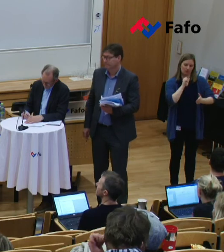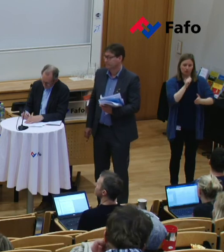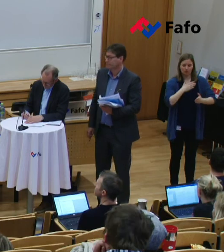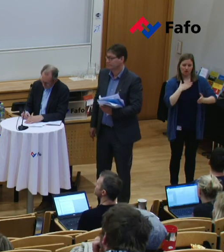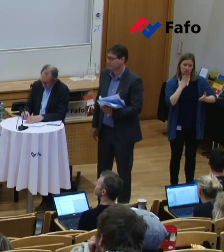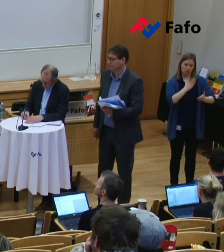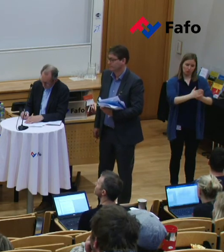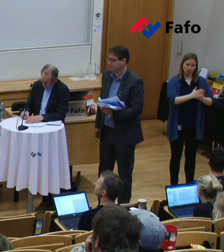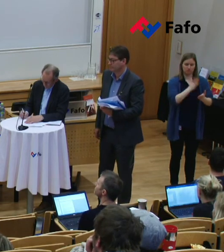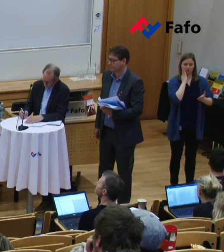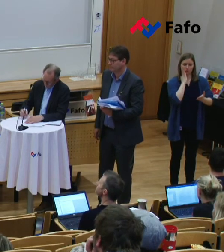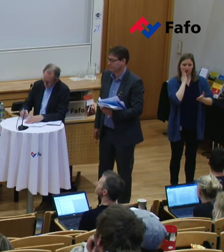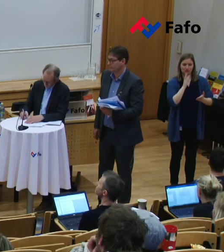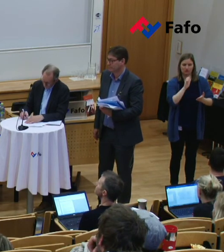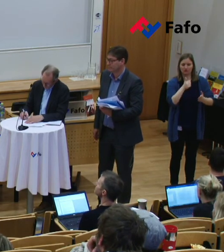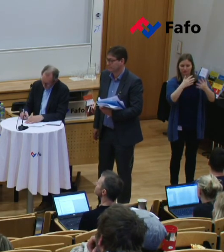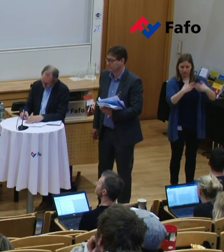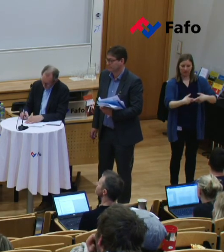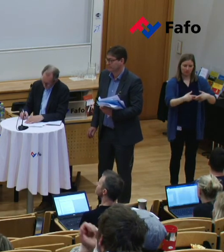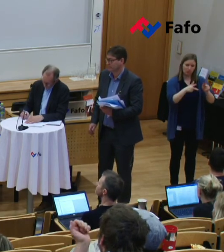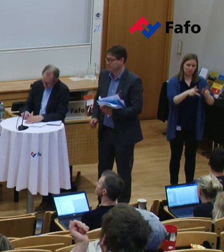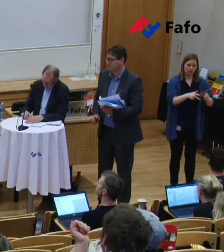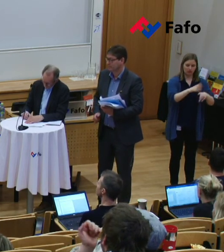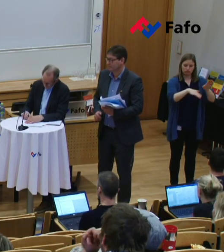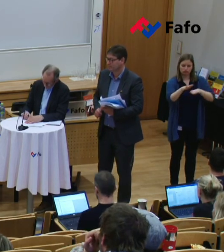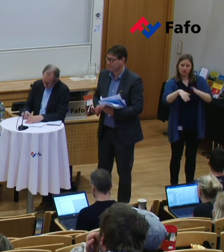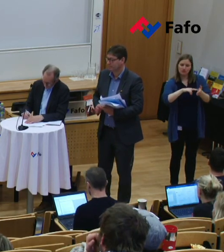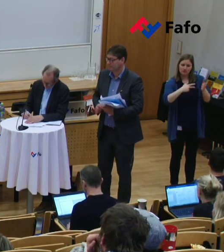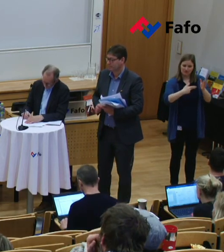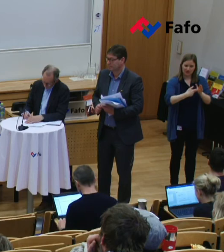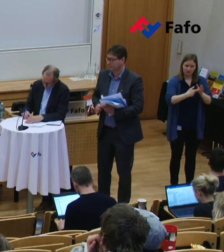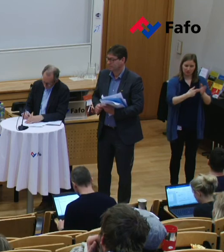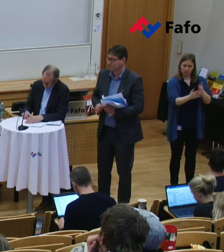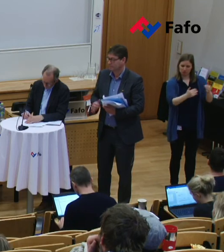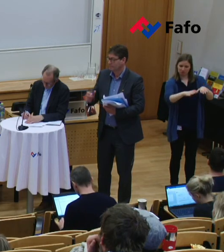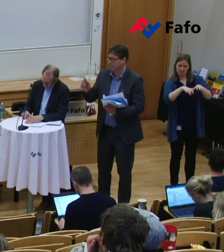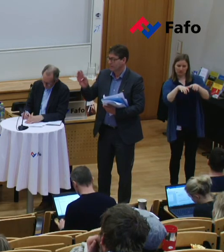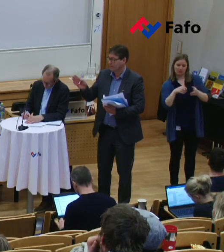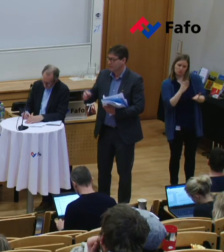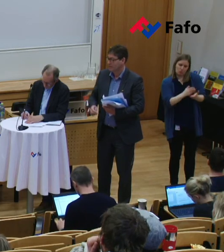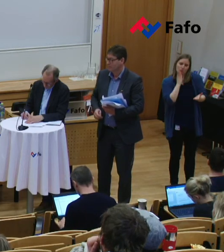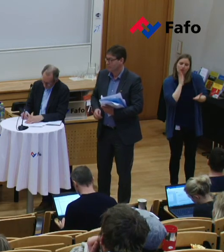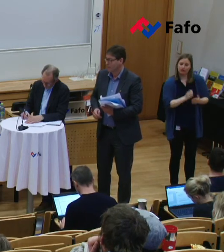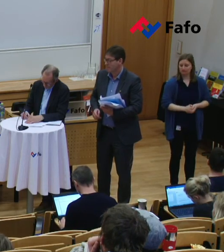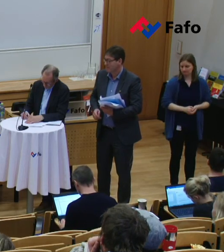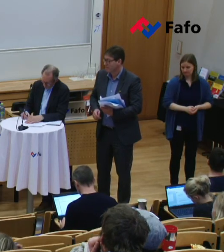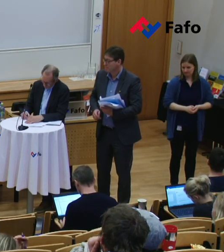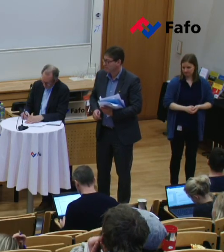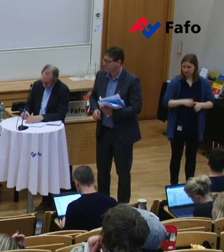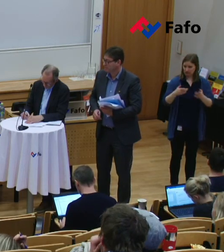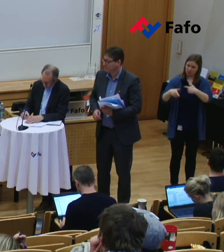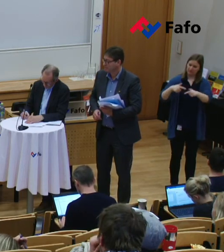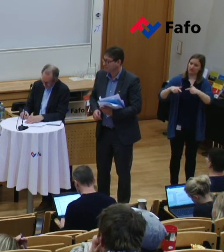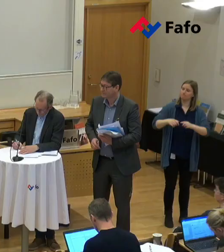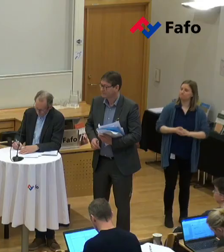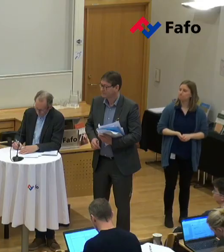kunne fungere, og da må vi bruke de ulike strategiene vi har for å fremskaffe det. Rask bare videre.